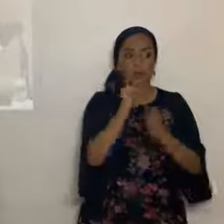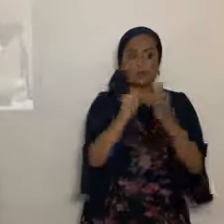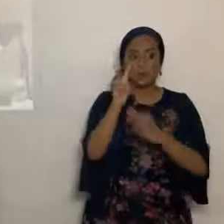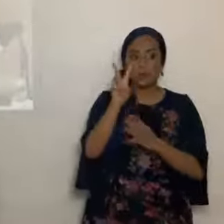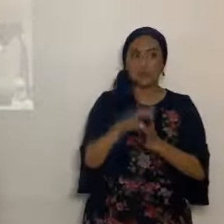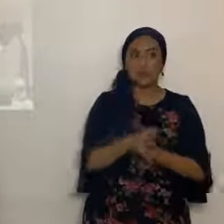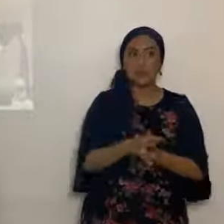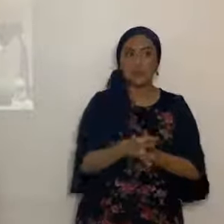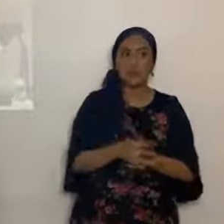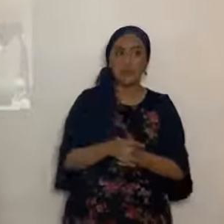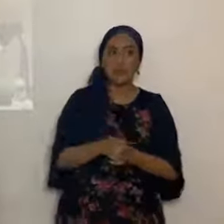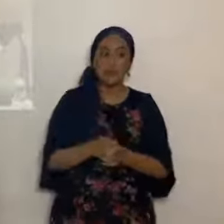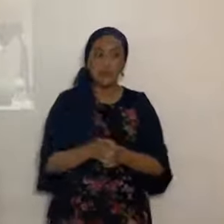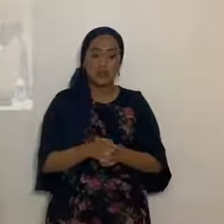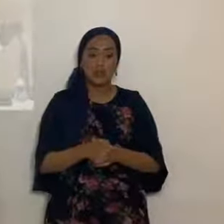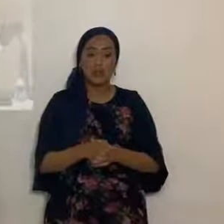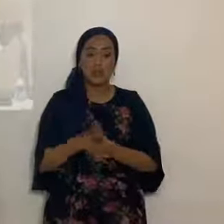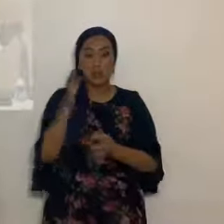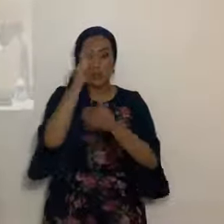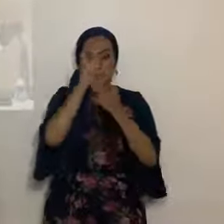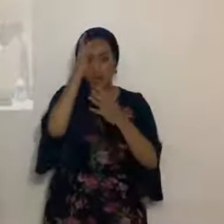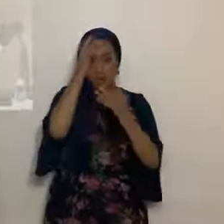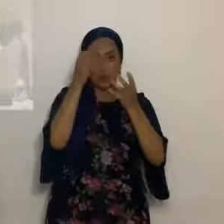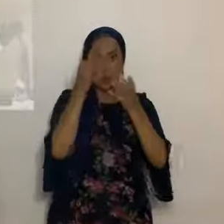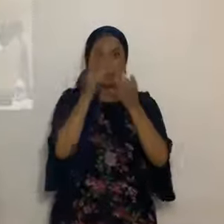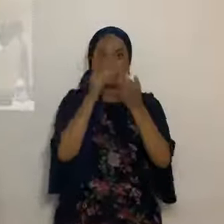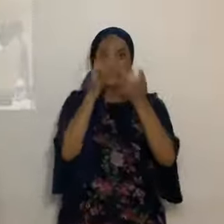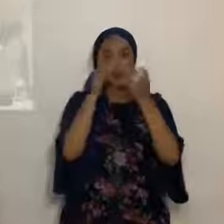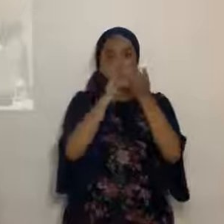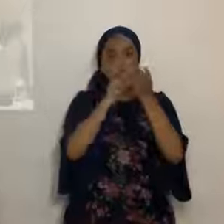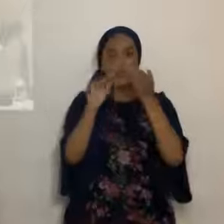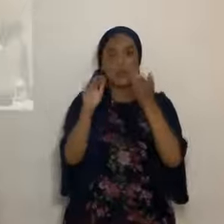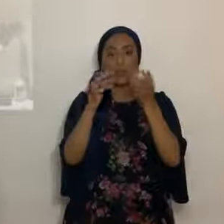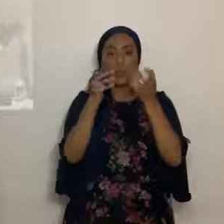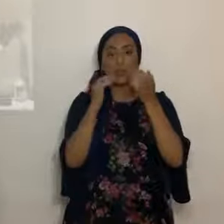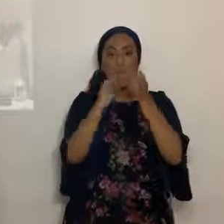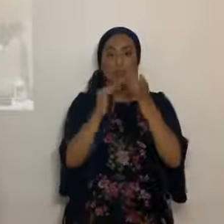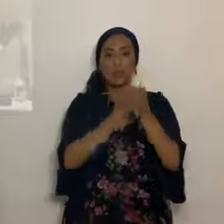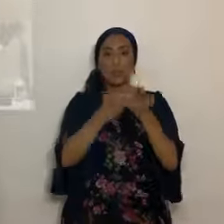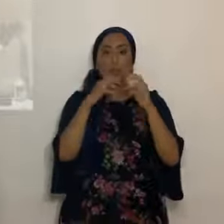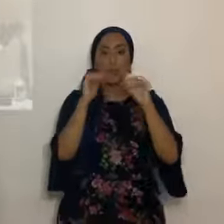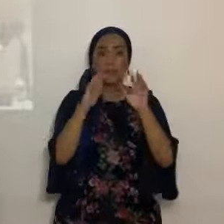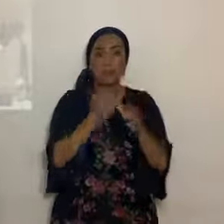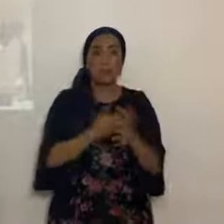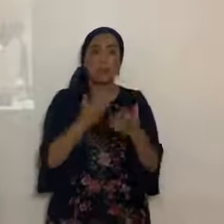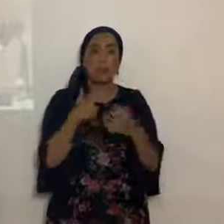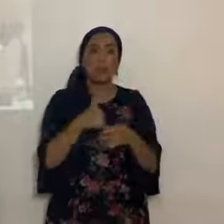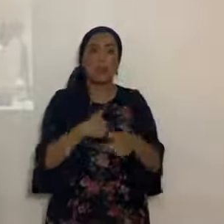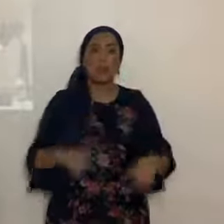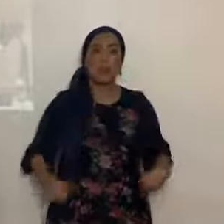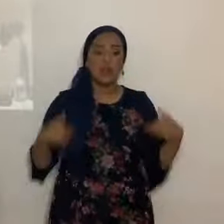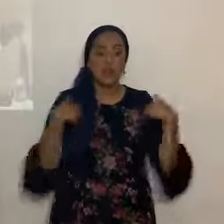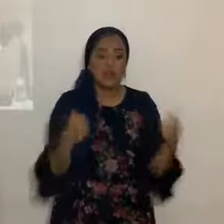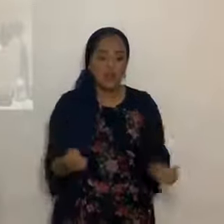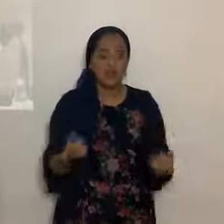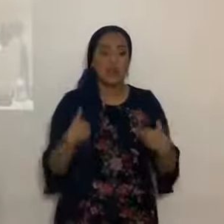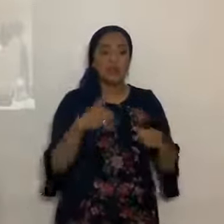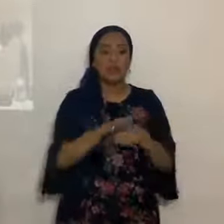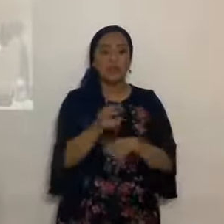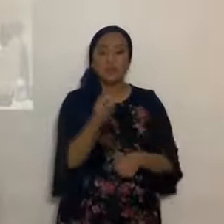2. Entonces el Eterno quiere perdonar. Quiere perdonarnos, quiere bendecirnos, quiere que estemos sanos, quiere que tengamos que